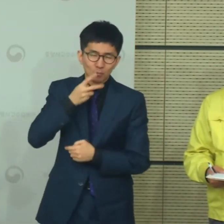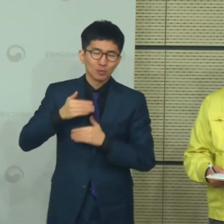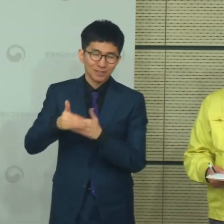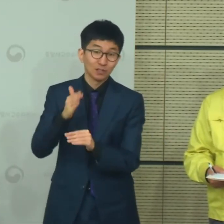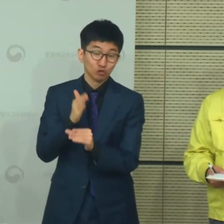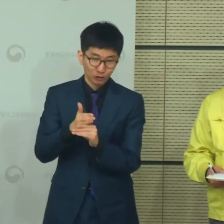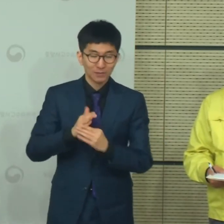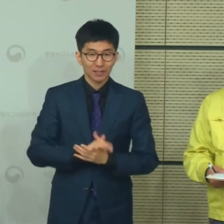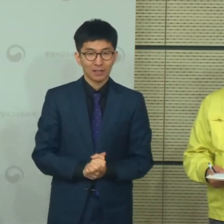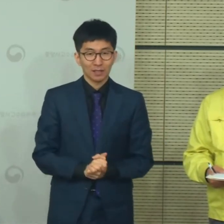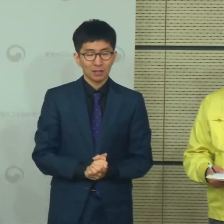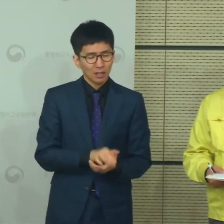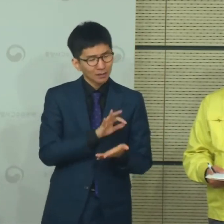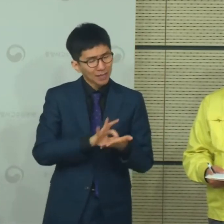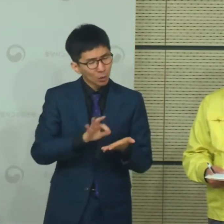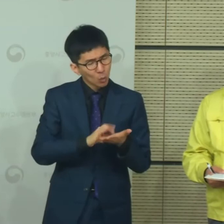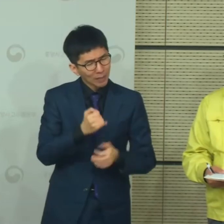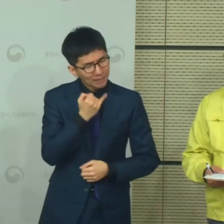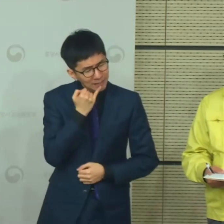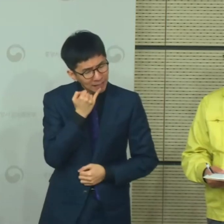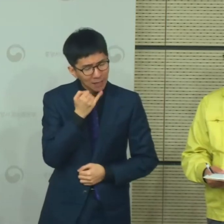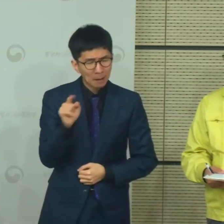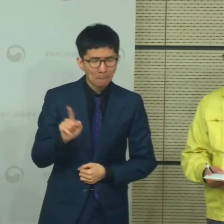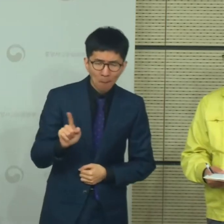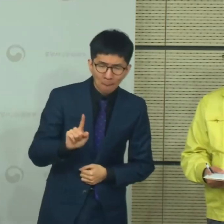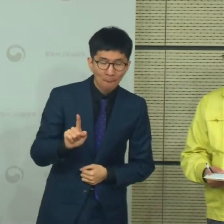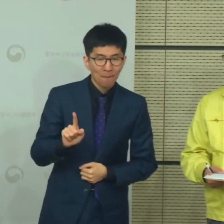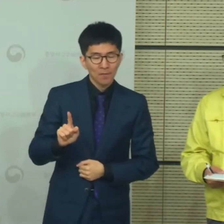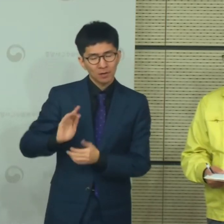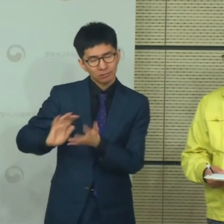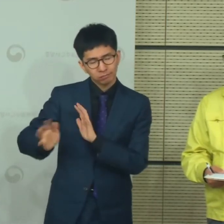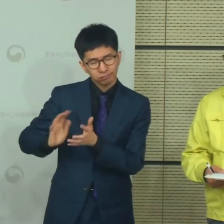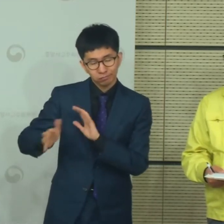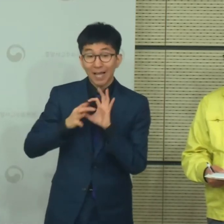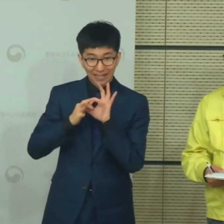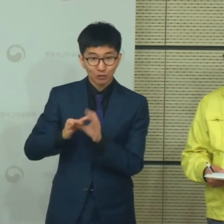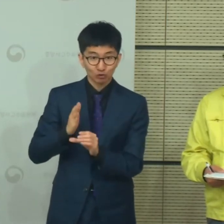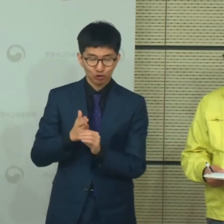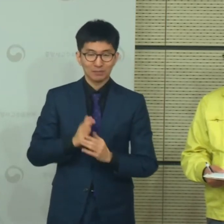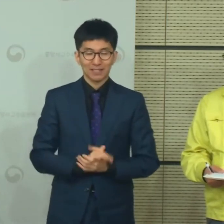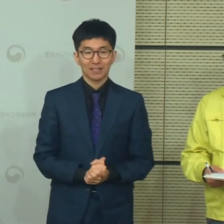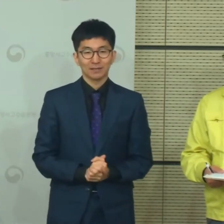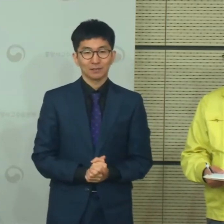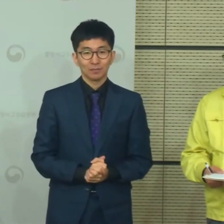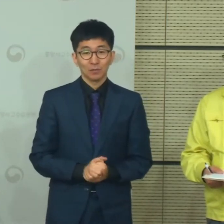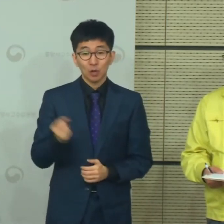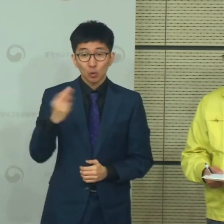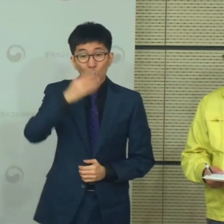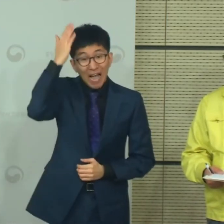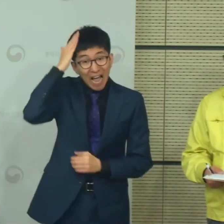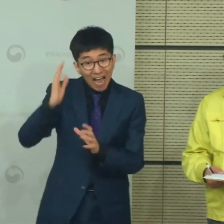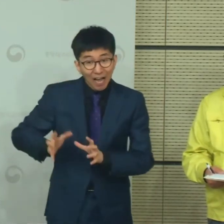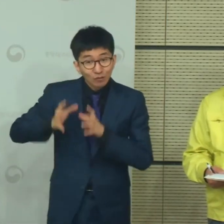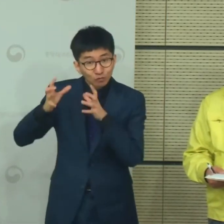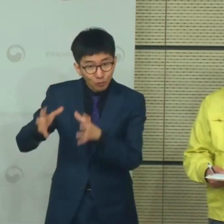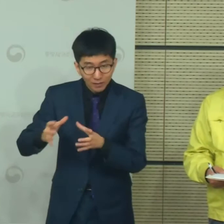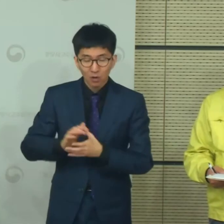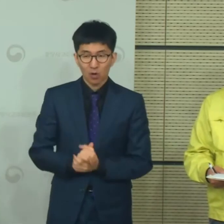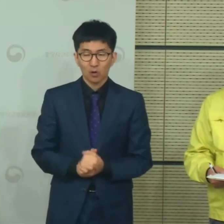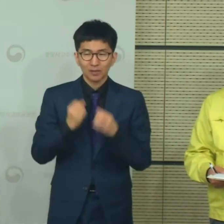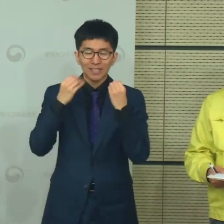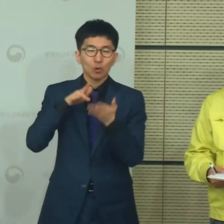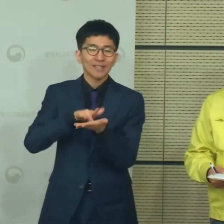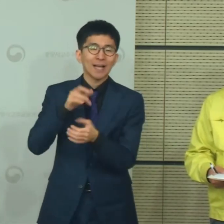있고 그 사용에 대해서 임상위원회와 계속적으로 논의하고 있습니다. 그 외에 우리나라에서도 관련된